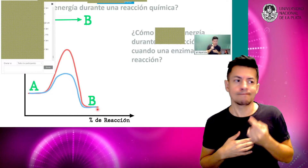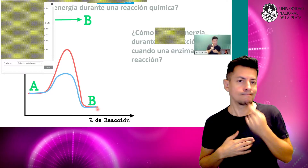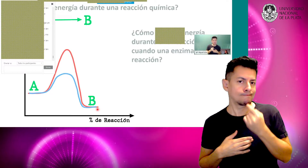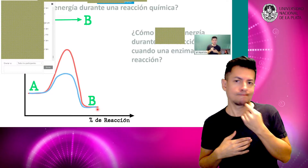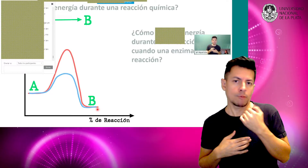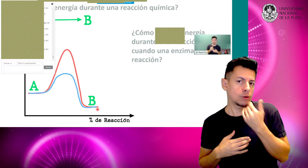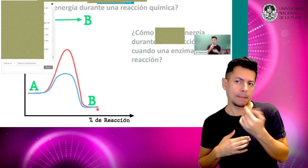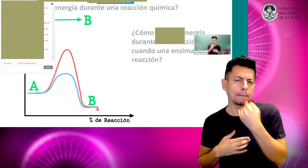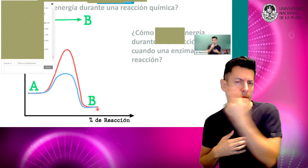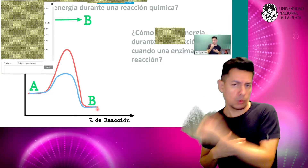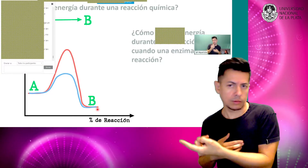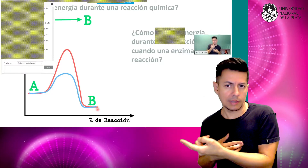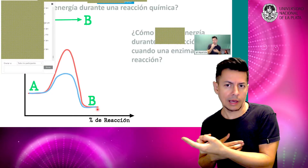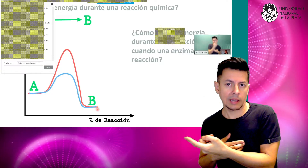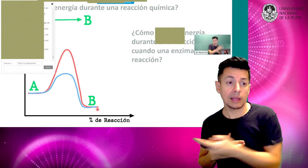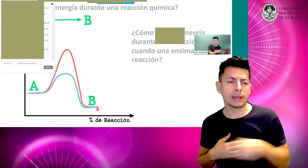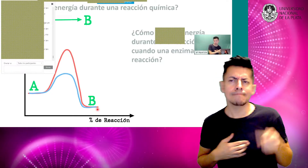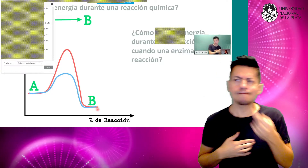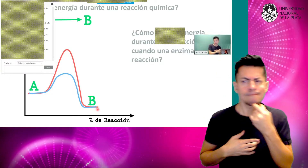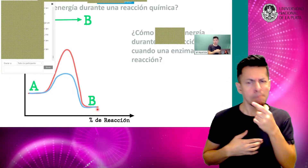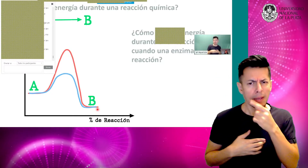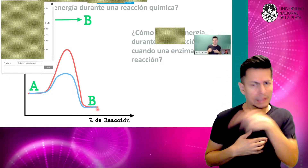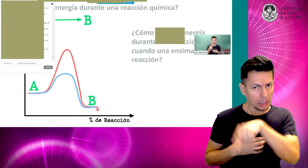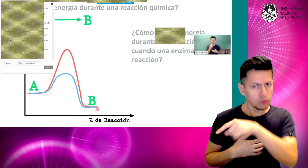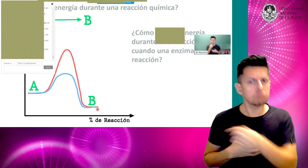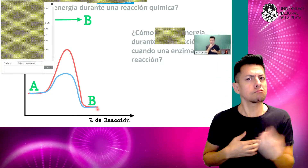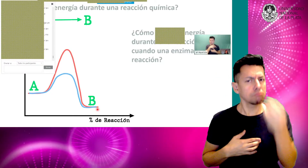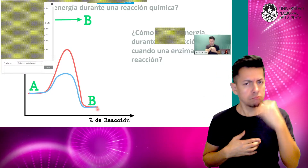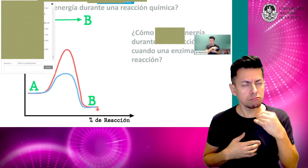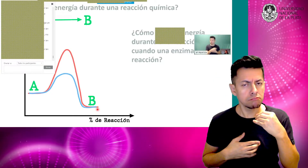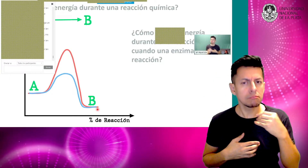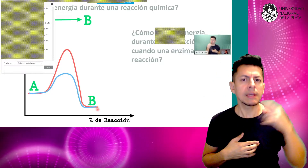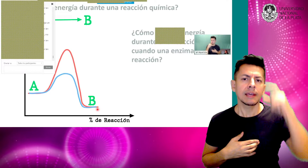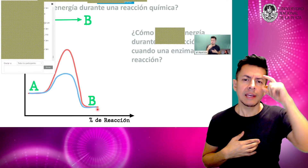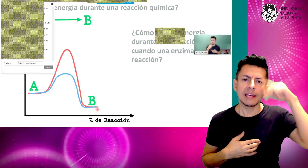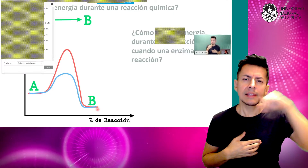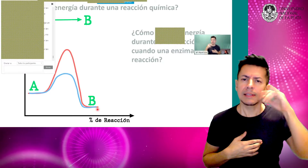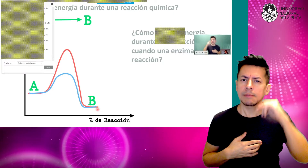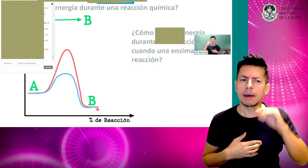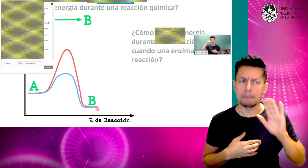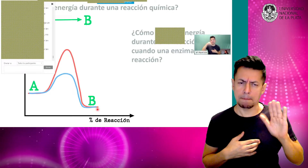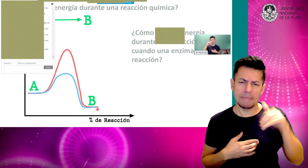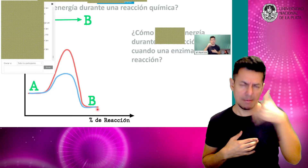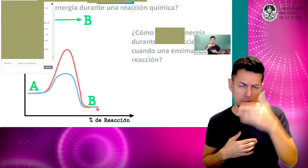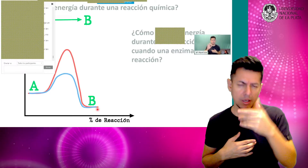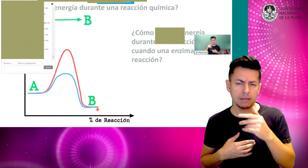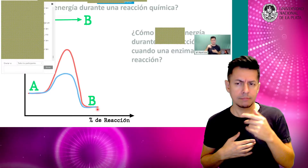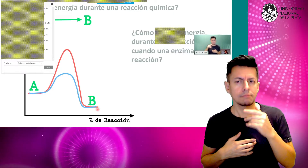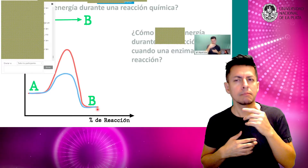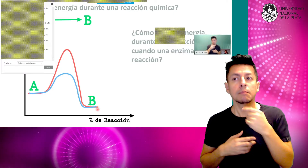Y lo vemos la clase que viene. ¿Me hacen acordar? Ade, ¿me haces acordar la próxima clase?